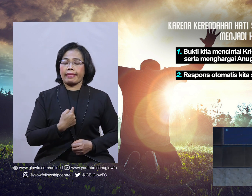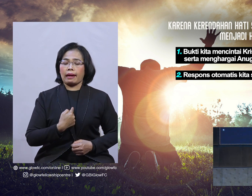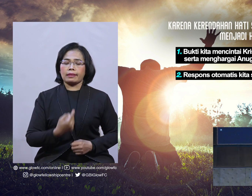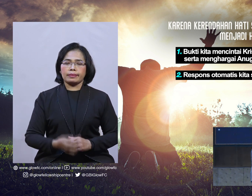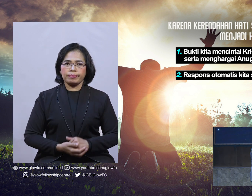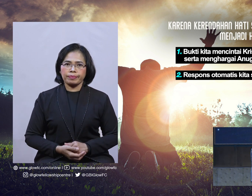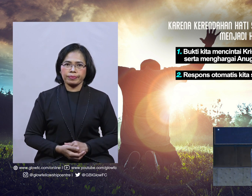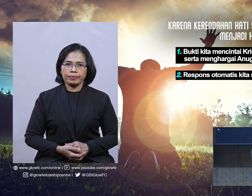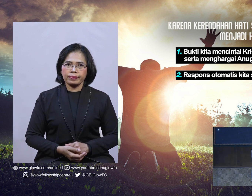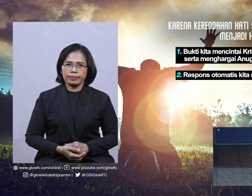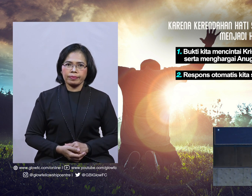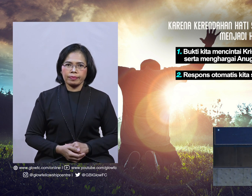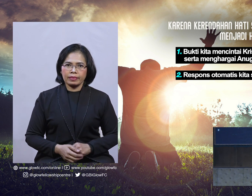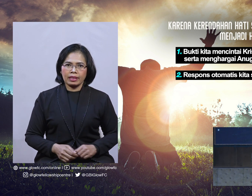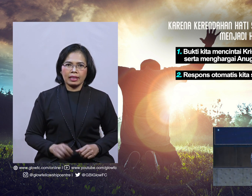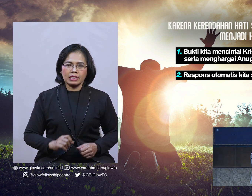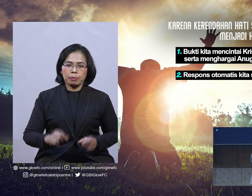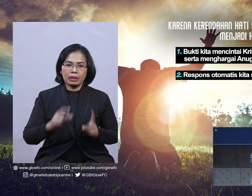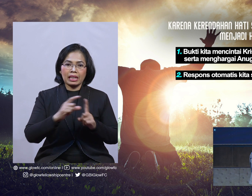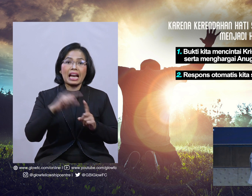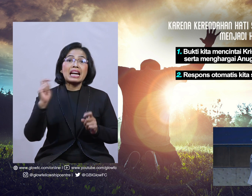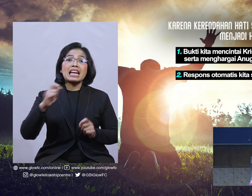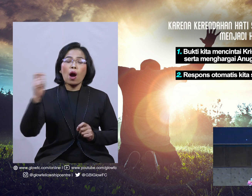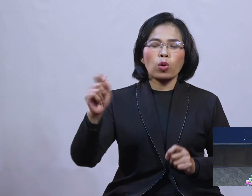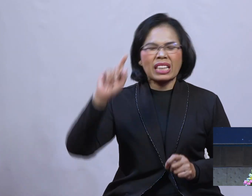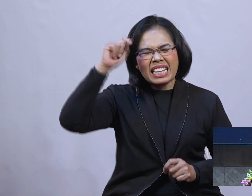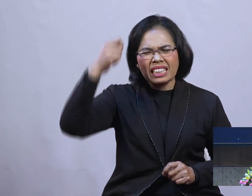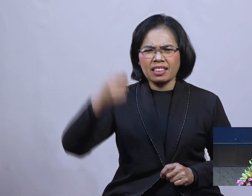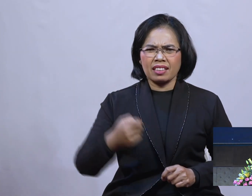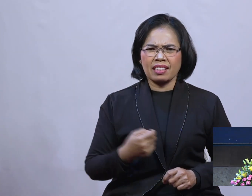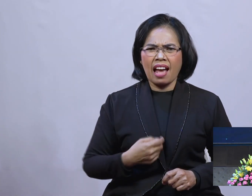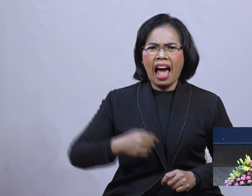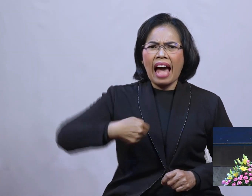Hai Daud berkata dia ingat kitanya Debu